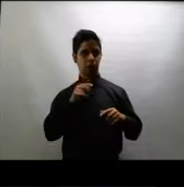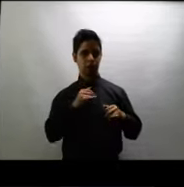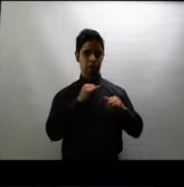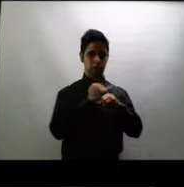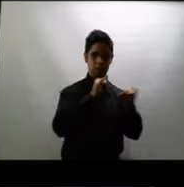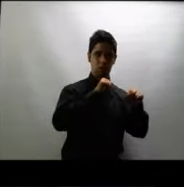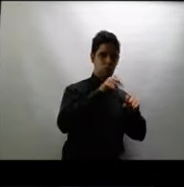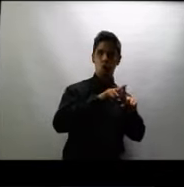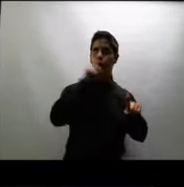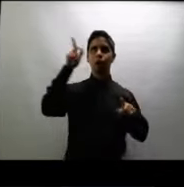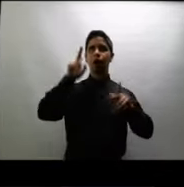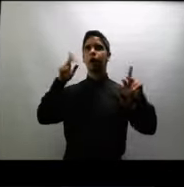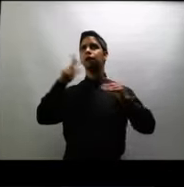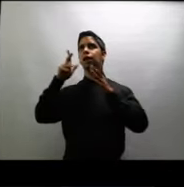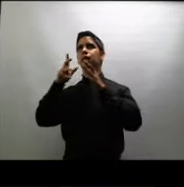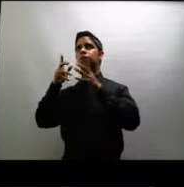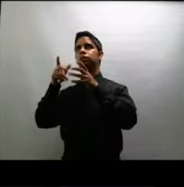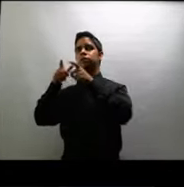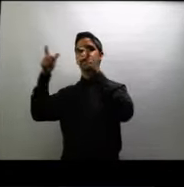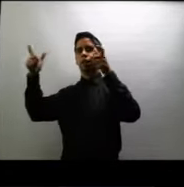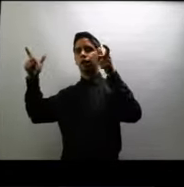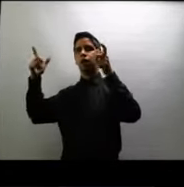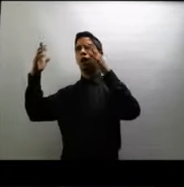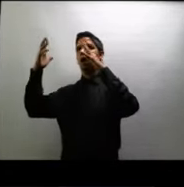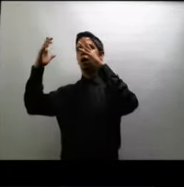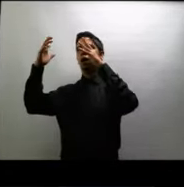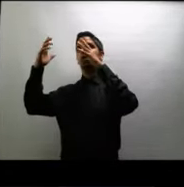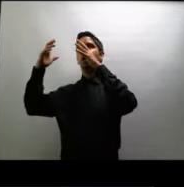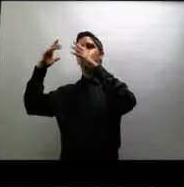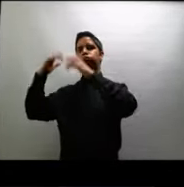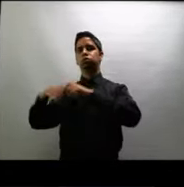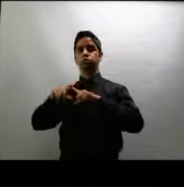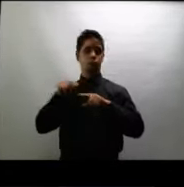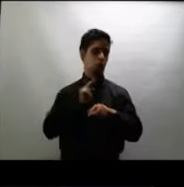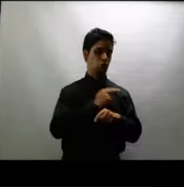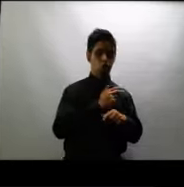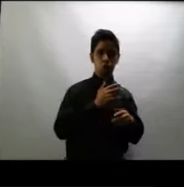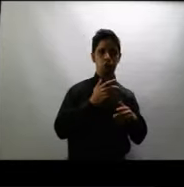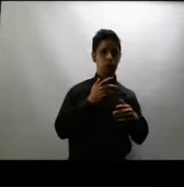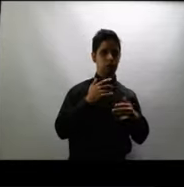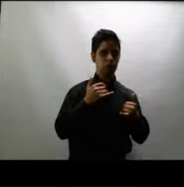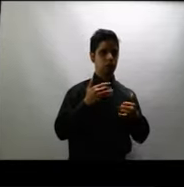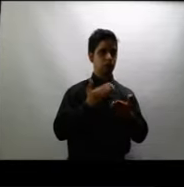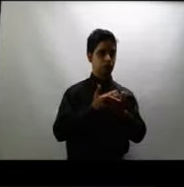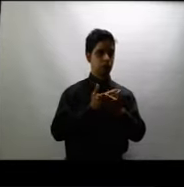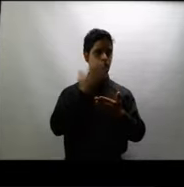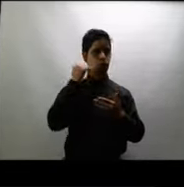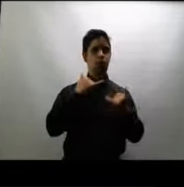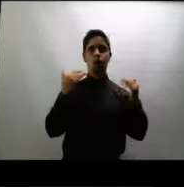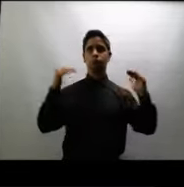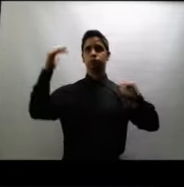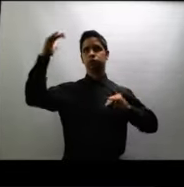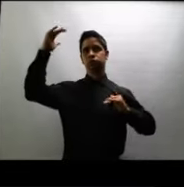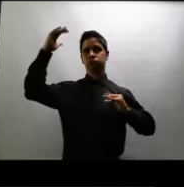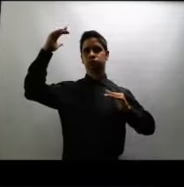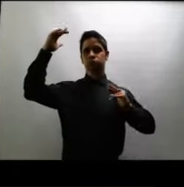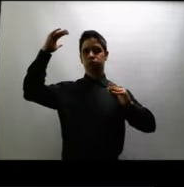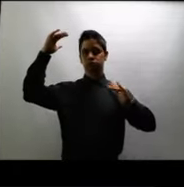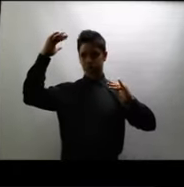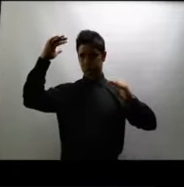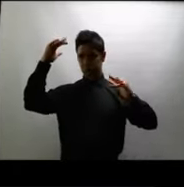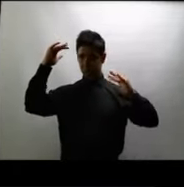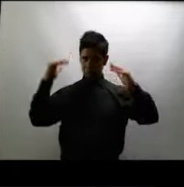nosotros los que somos independientes estamos en Disney. Porque este es el único momento porque que cualquier... Porque se igualaron las condiciones. Que no, claro. Tú tienes